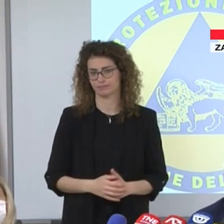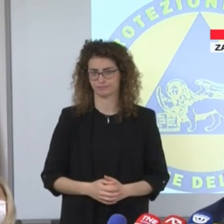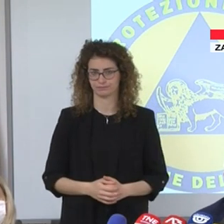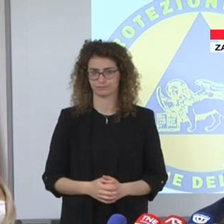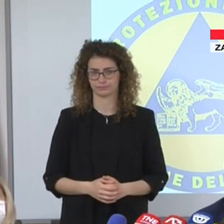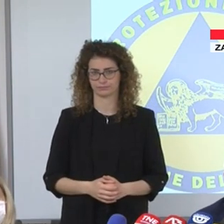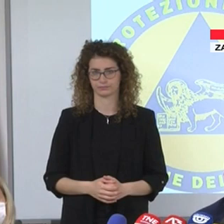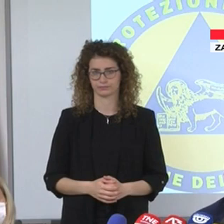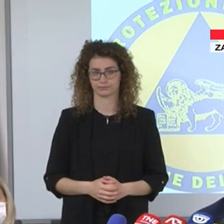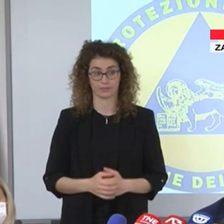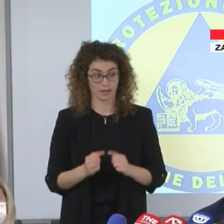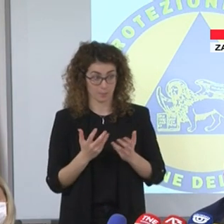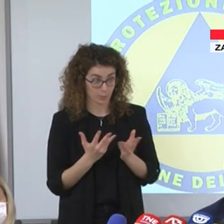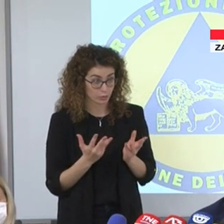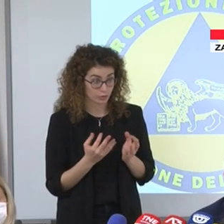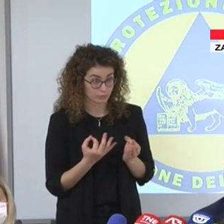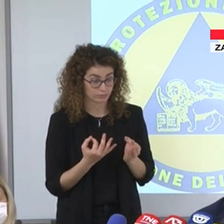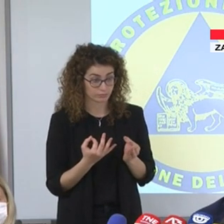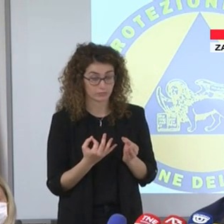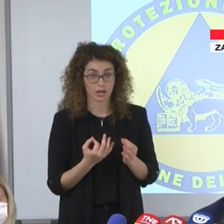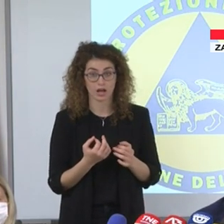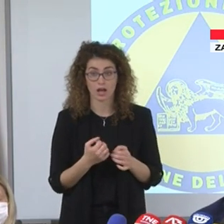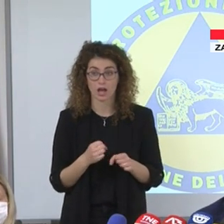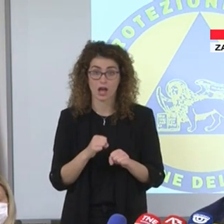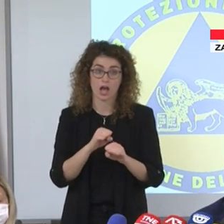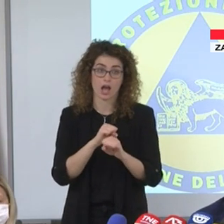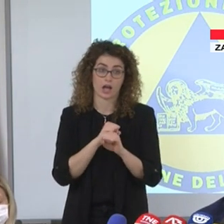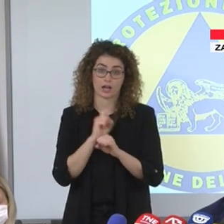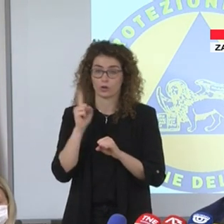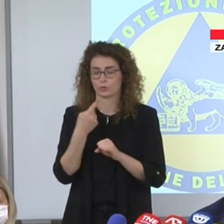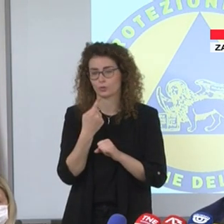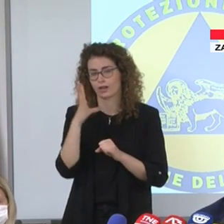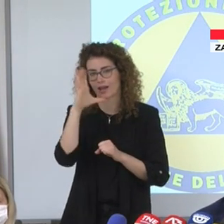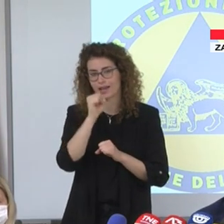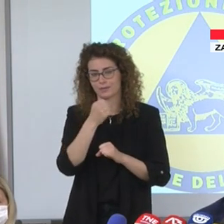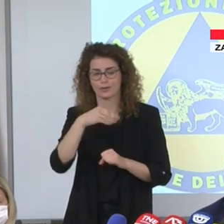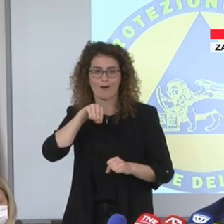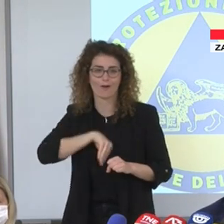E... posto? Allora... Penso che abbiate compreso tutto il mio stato d'animo.